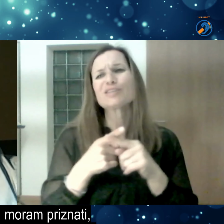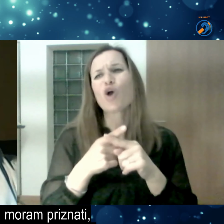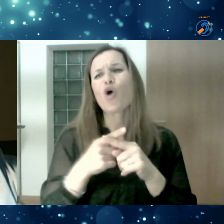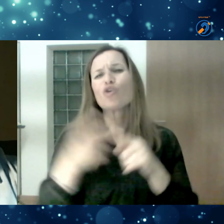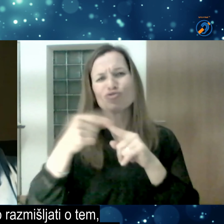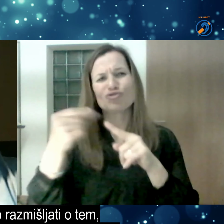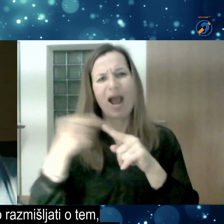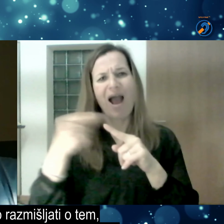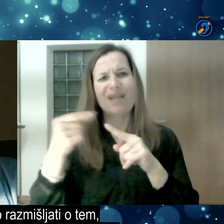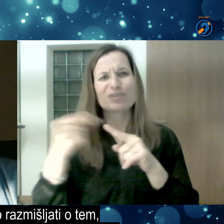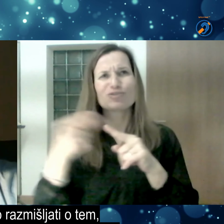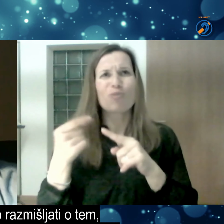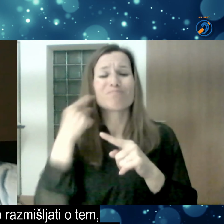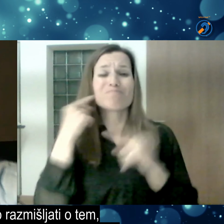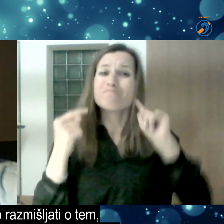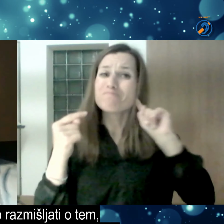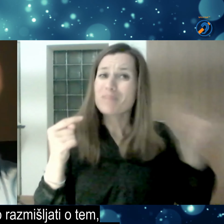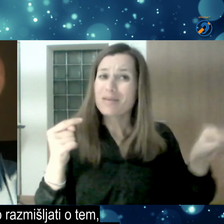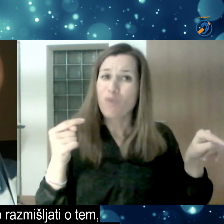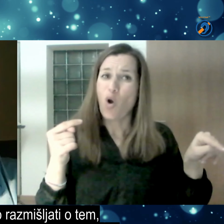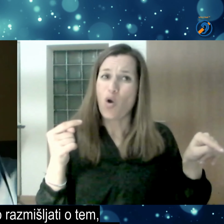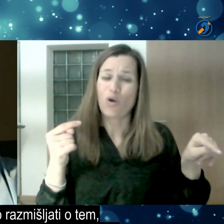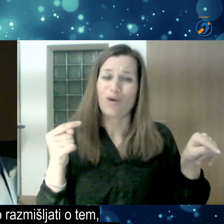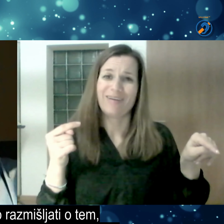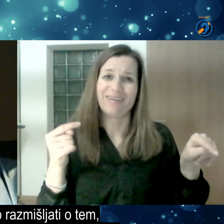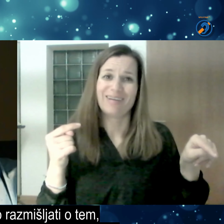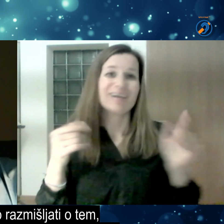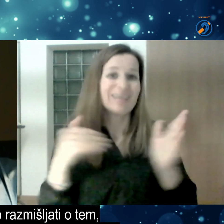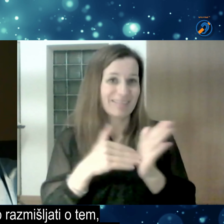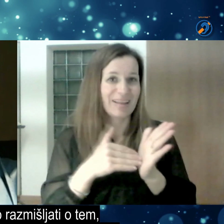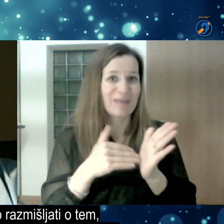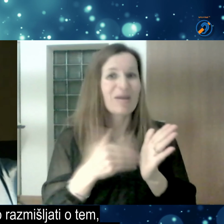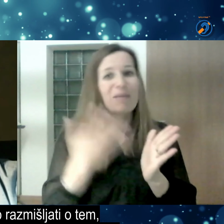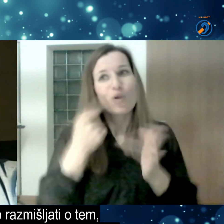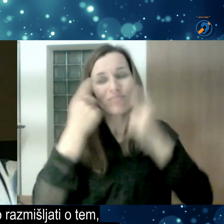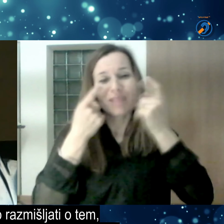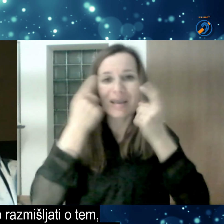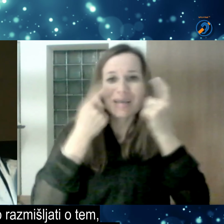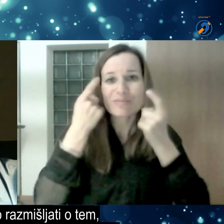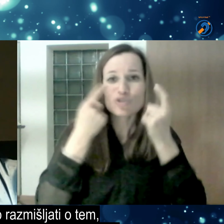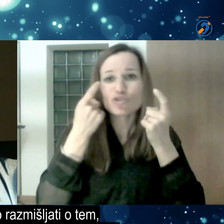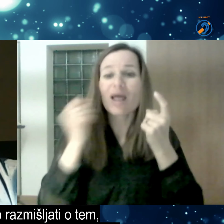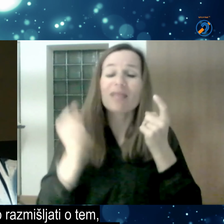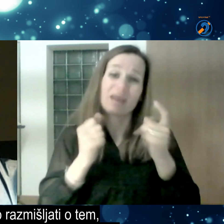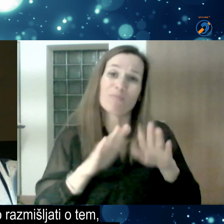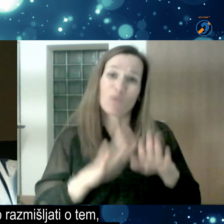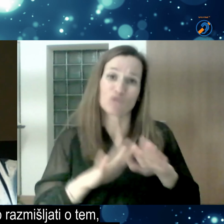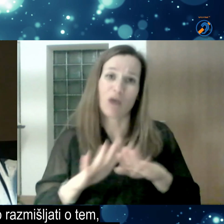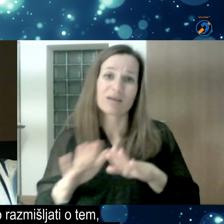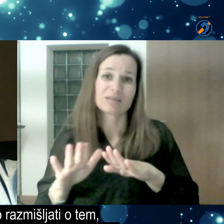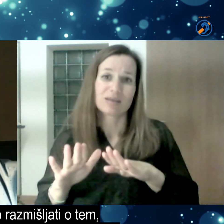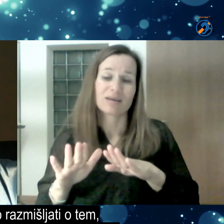nanizal mimo in treba je bilo razmišljati o tem, da se počasi pride do